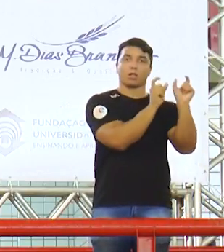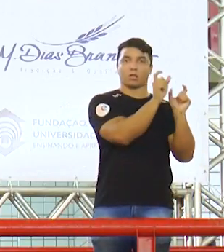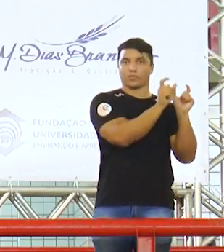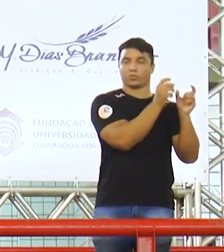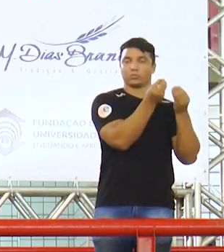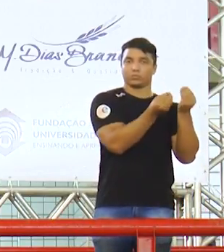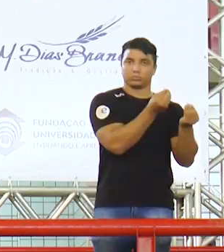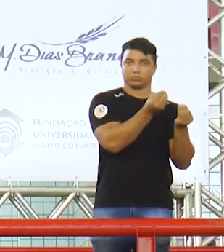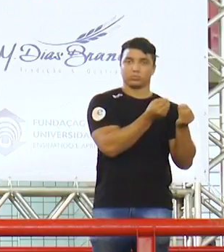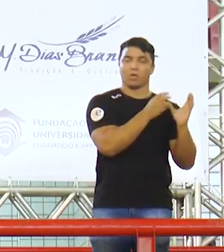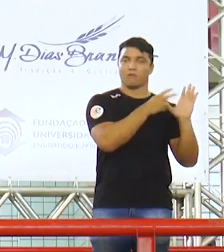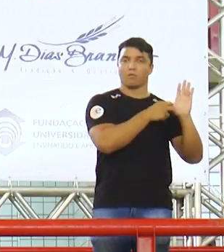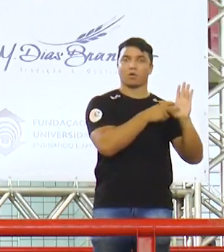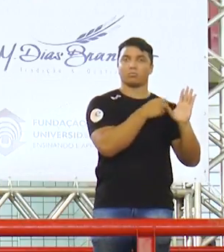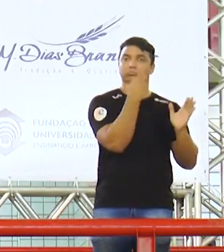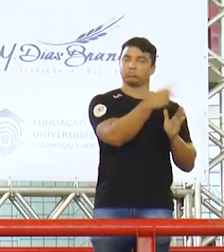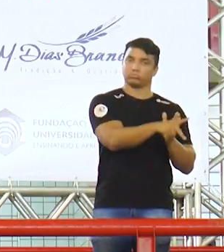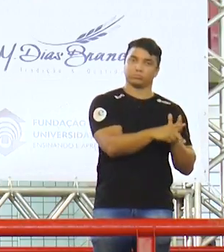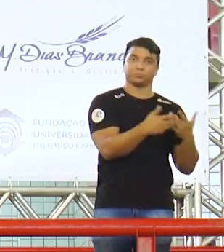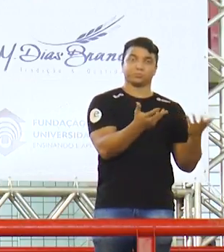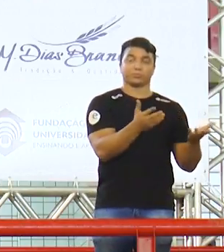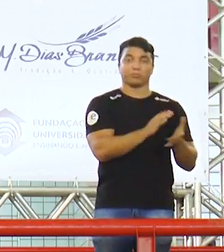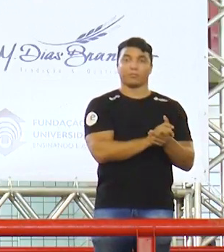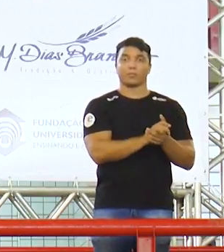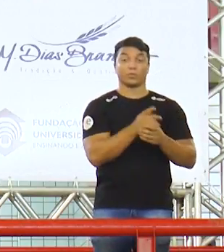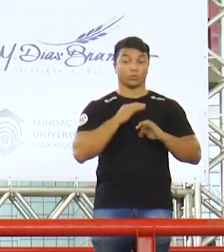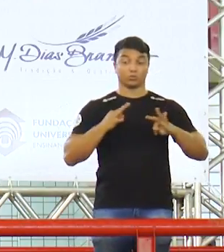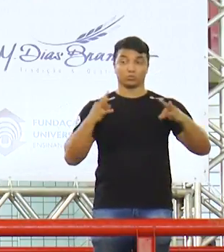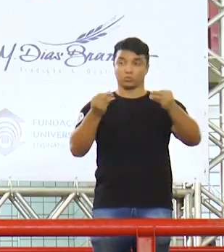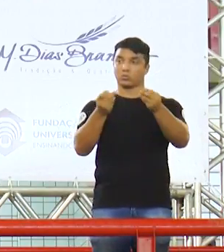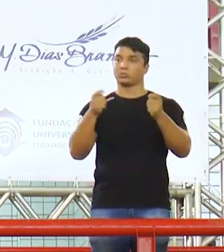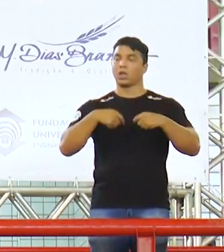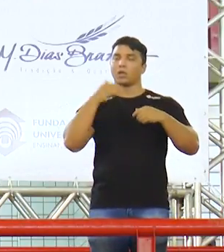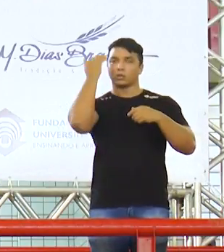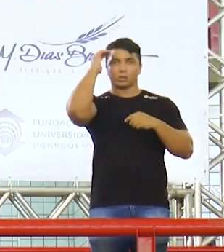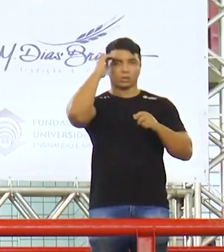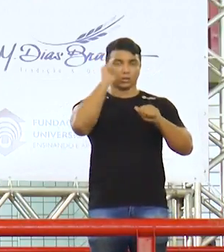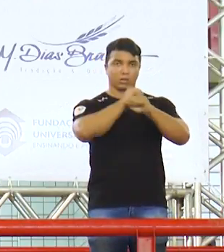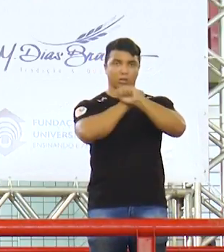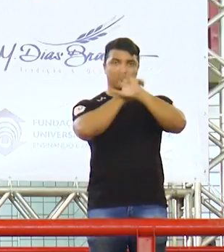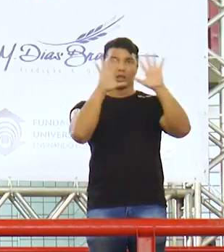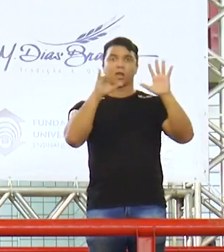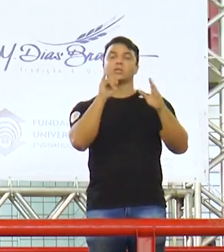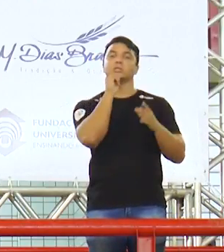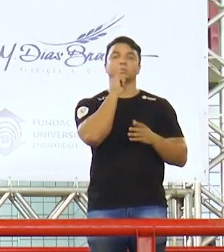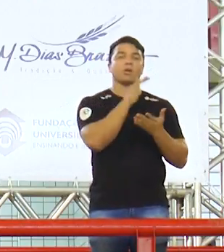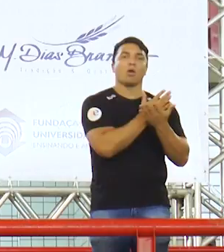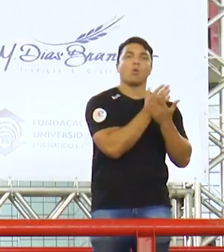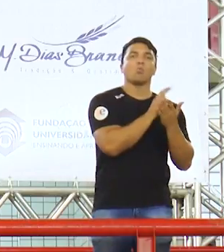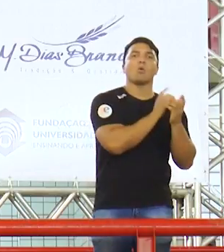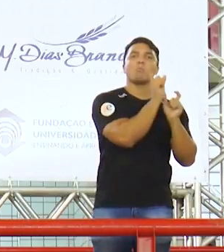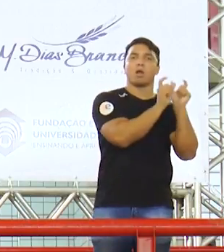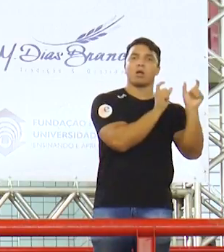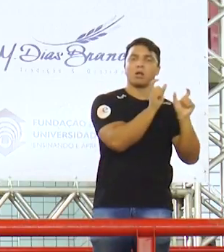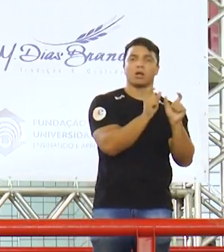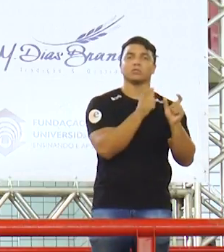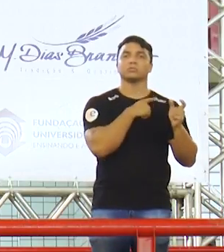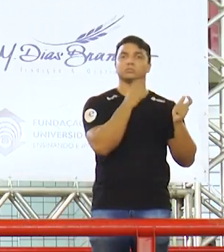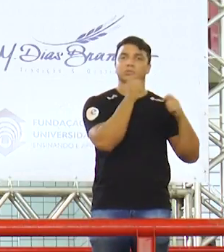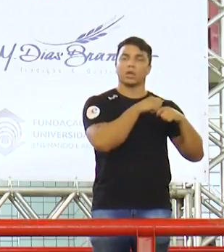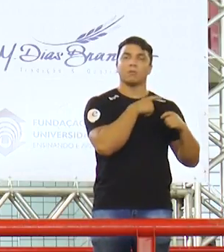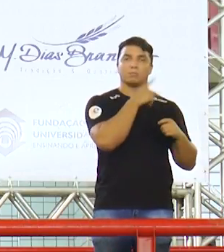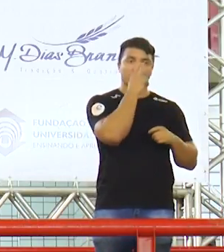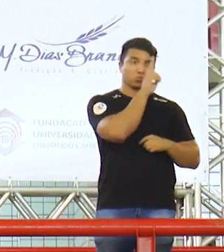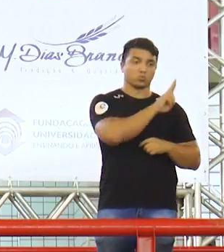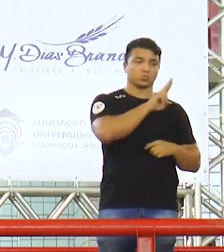palavra, do vocabulário. E todos nós aqui somos capazes de entender que determinadas palavras são